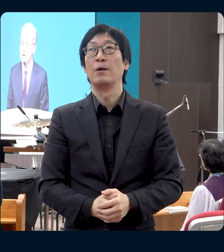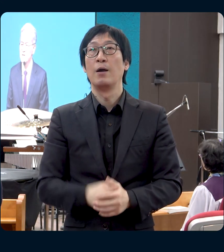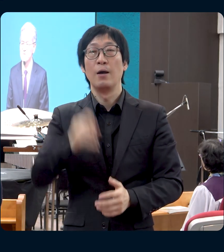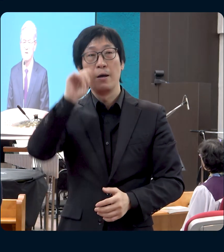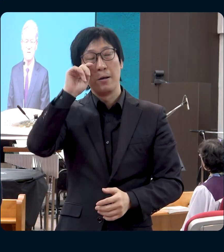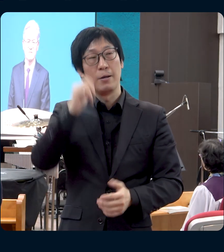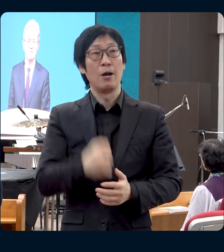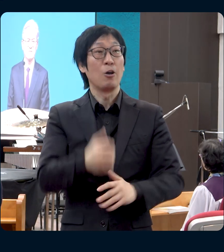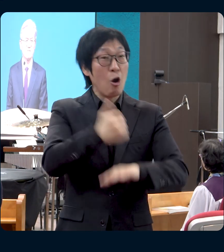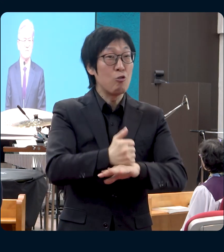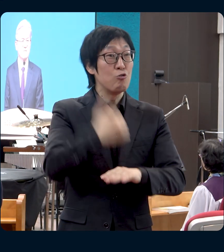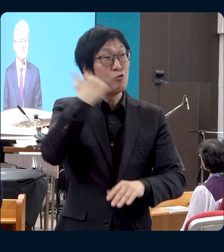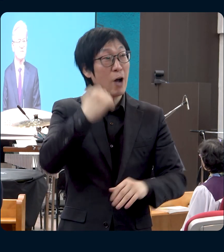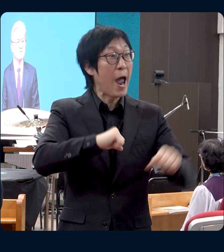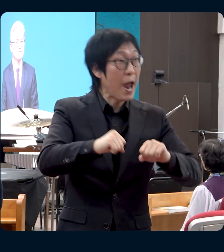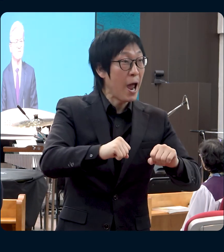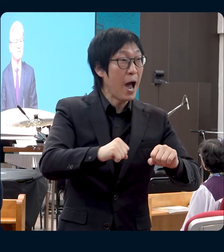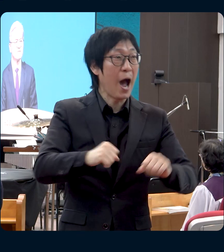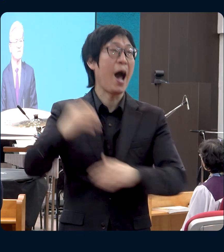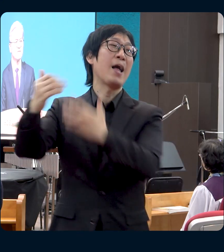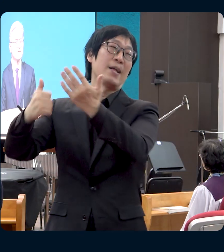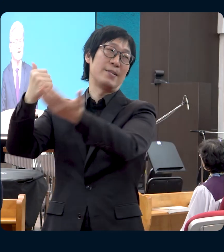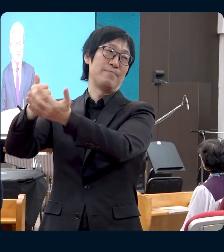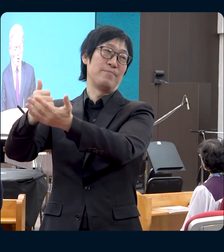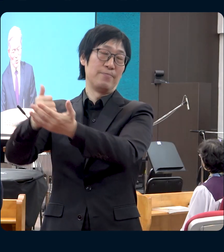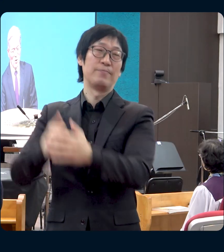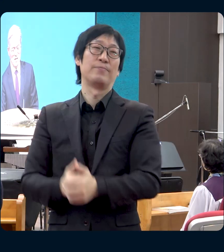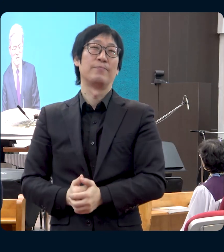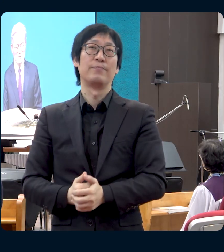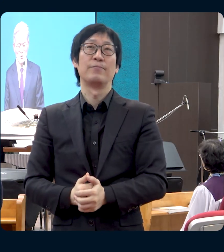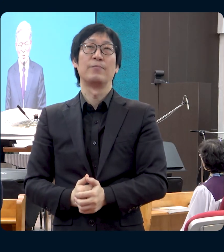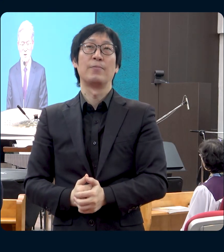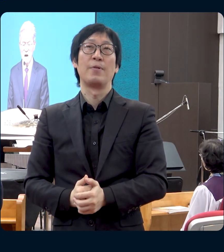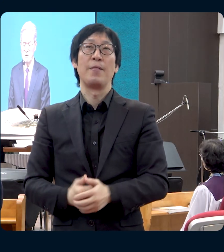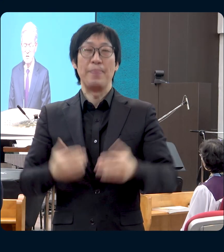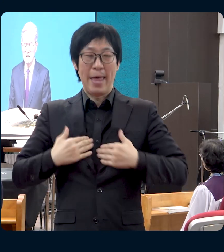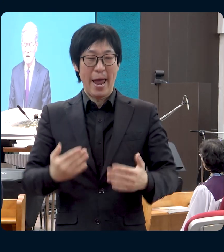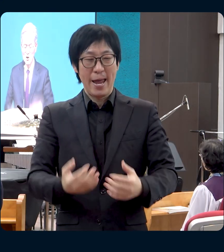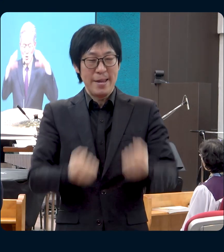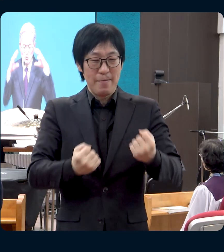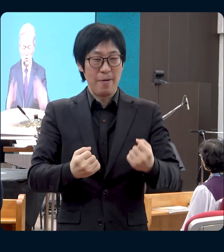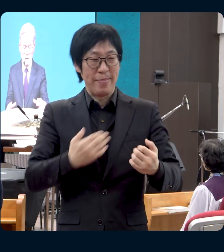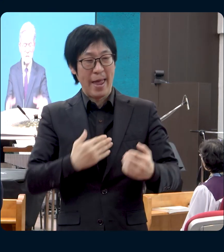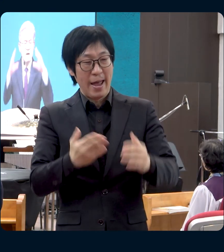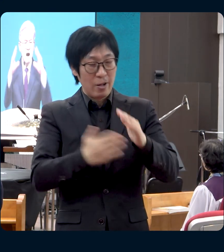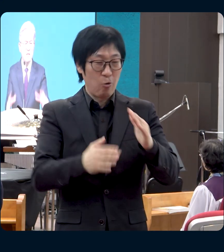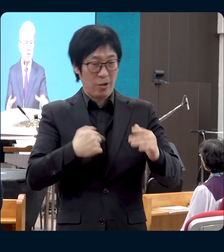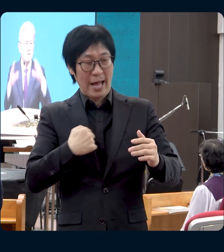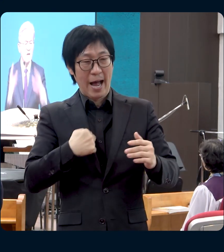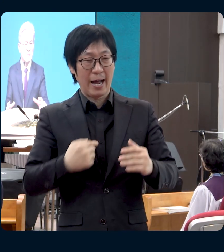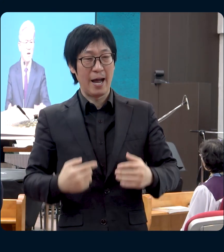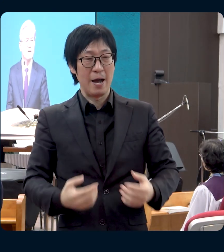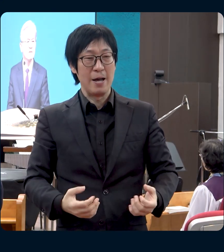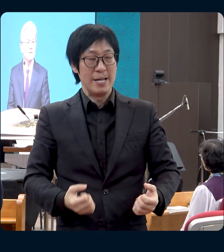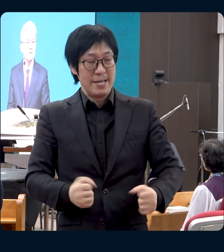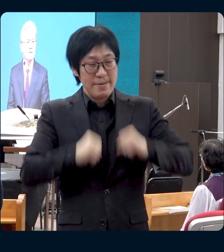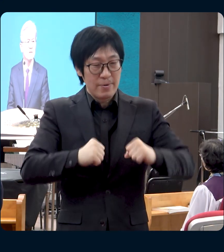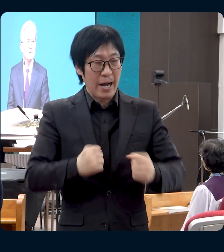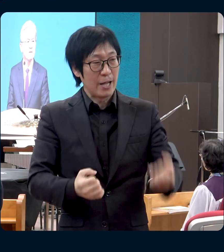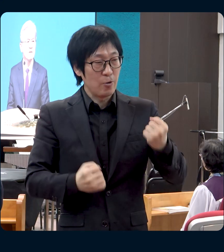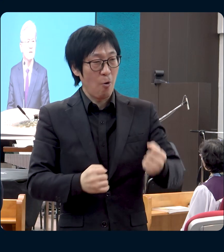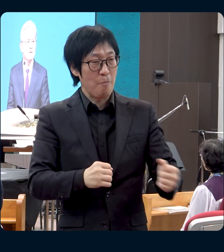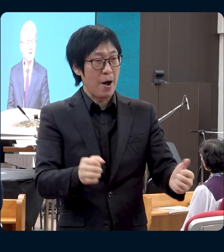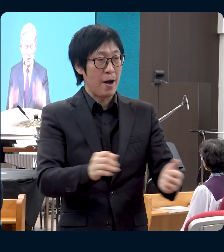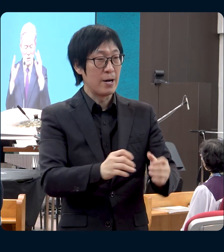주님이 하십니다. 성도가 자기 힘으로 하는 것이 아니라 주님이 하시기 때문에